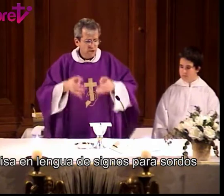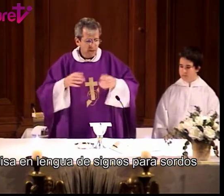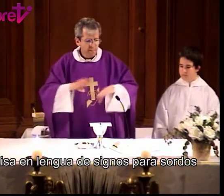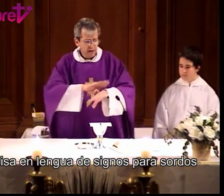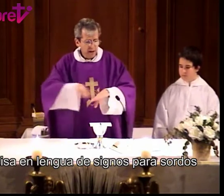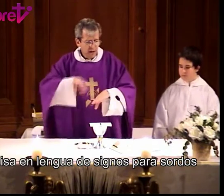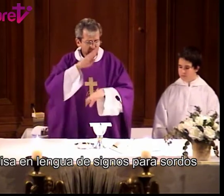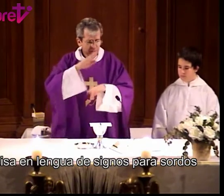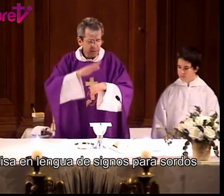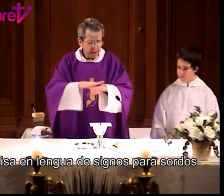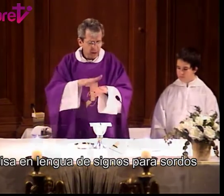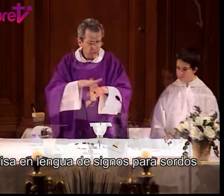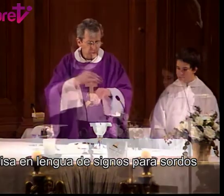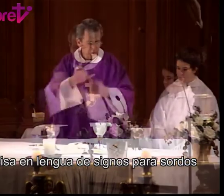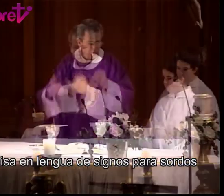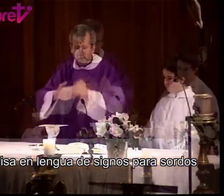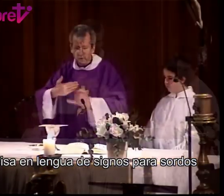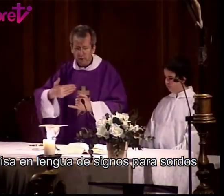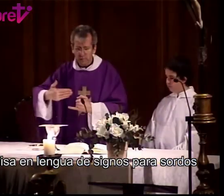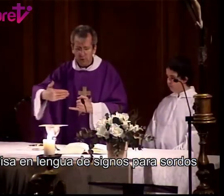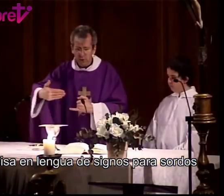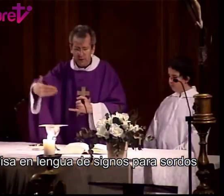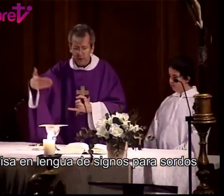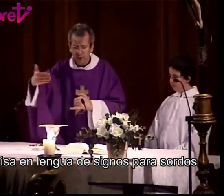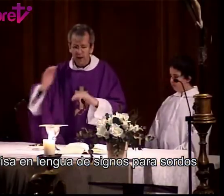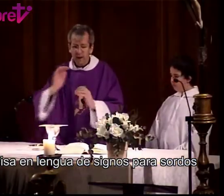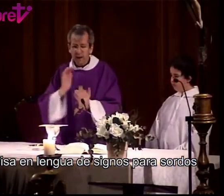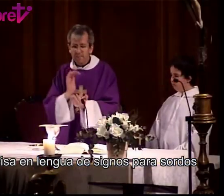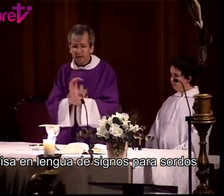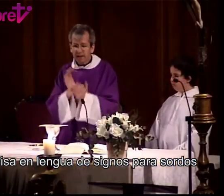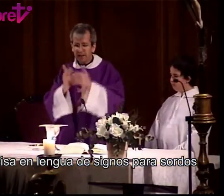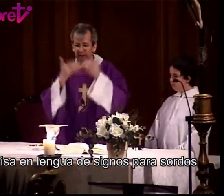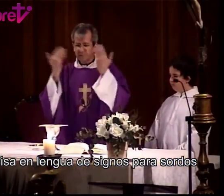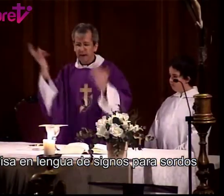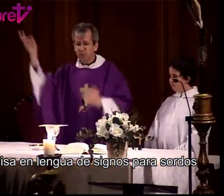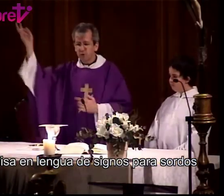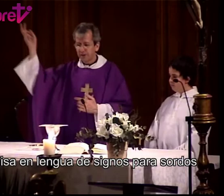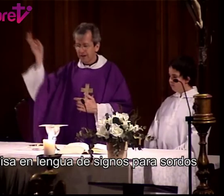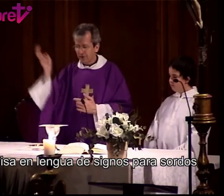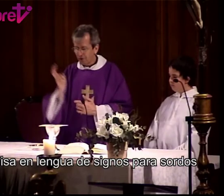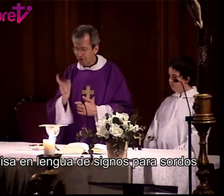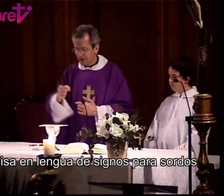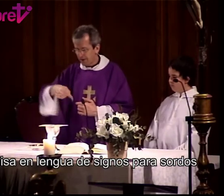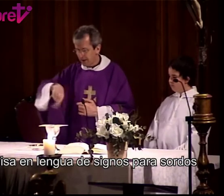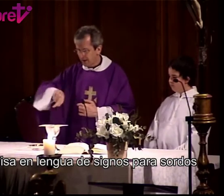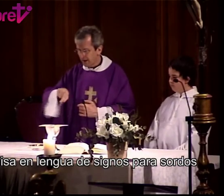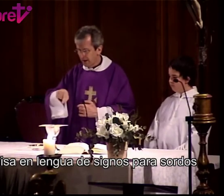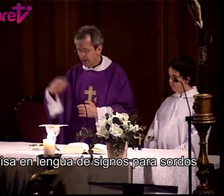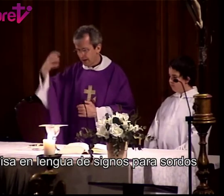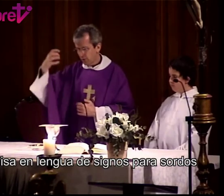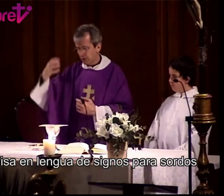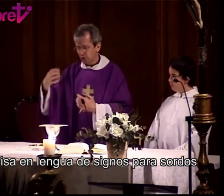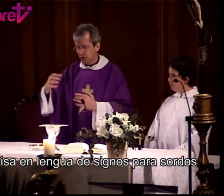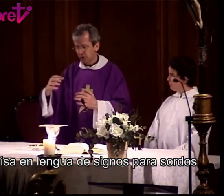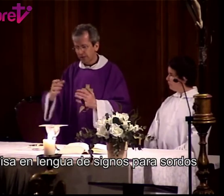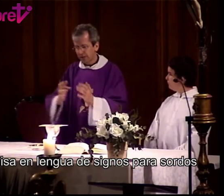siempre libres de pecado y protegidos de toda perturbación mientras esperamos la gloriosa venida de nuestro